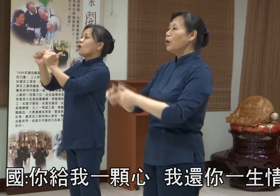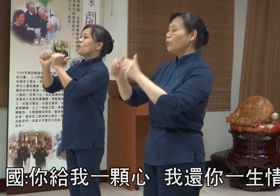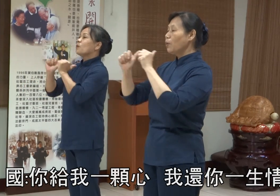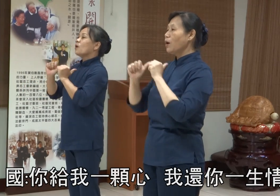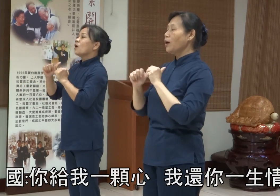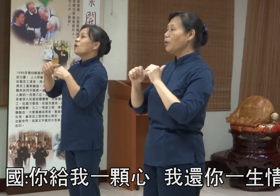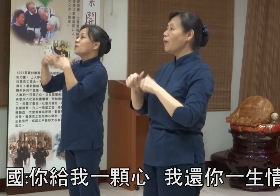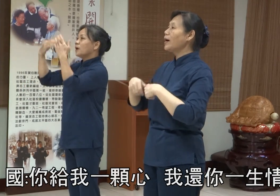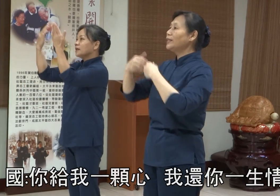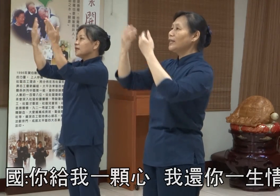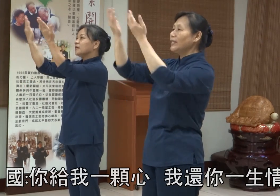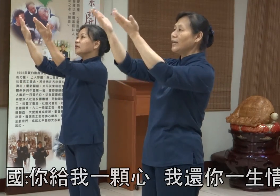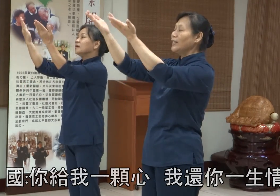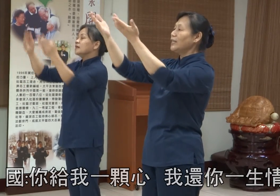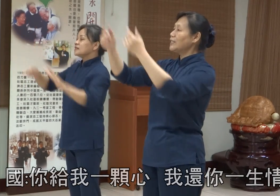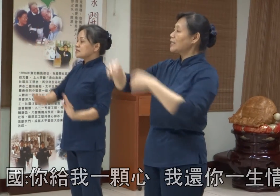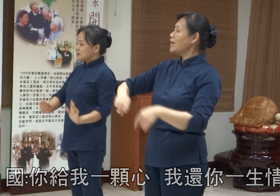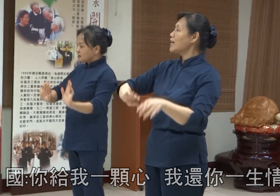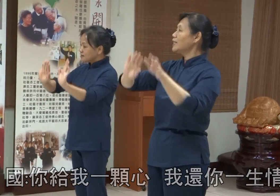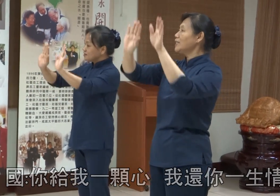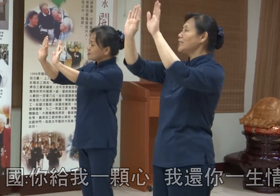心，我还你一身